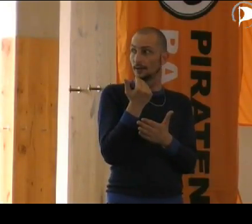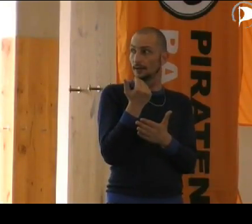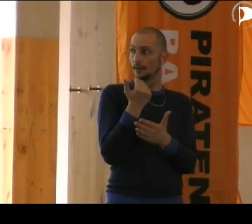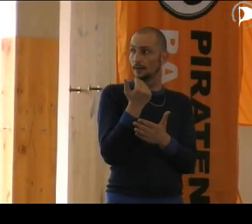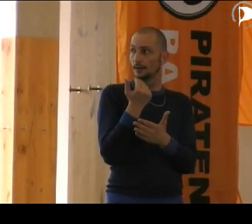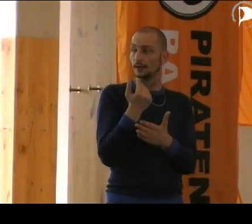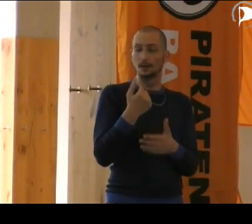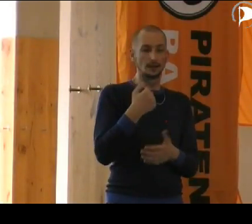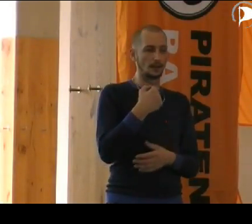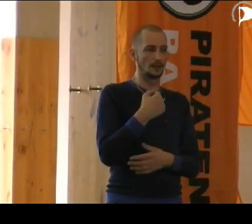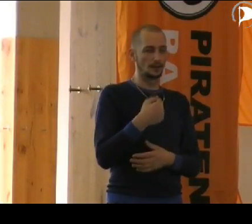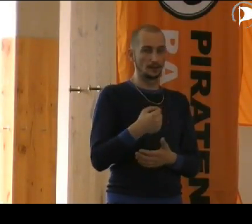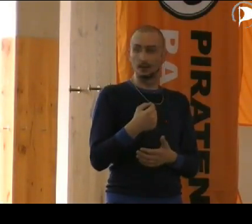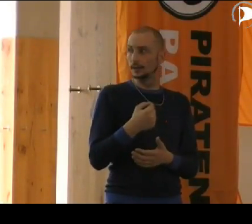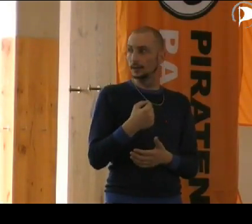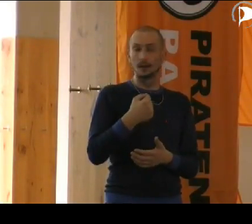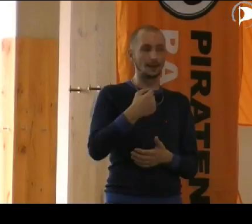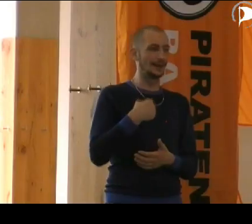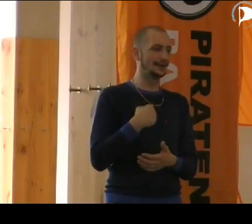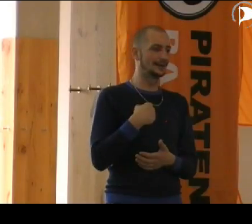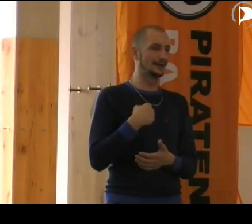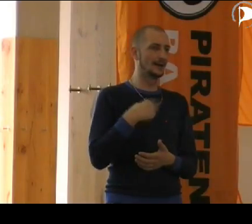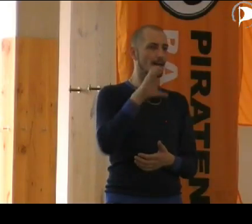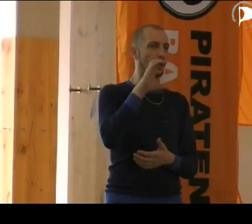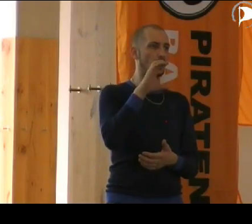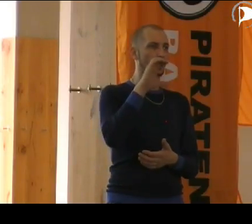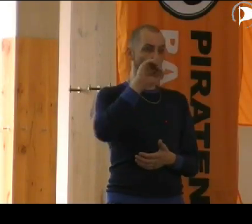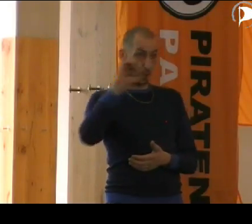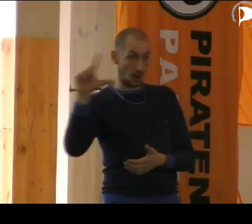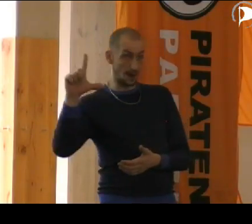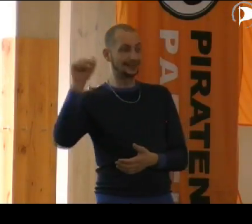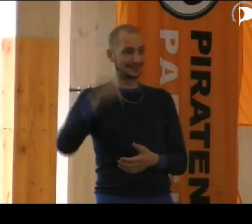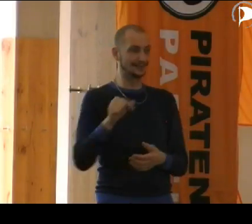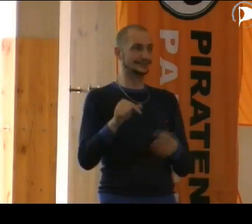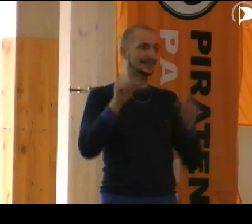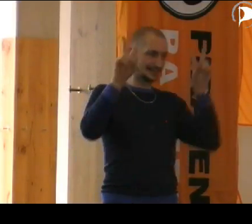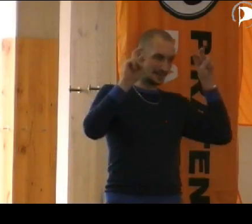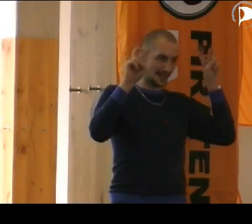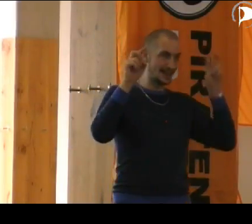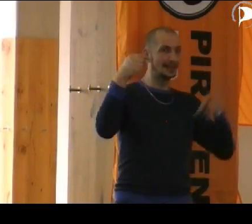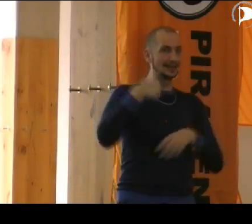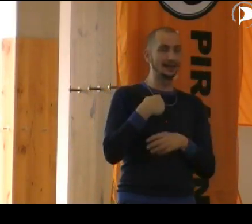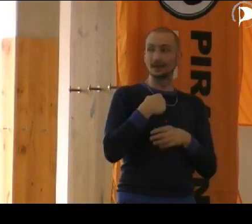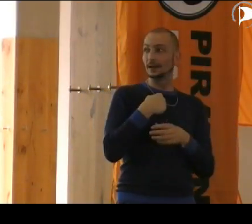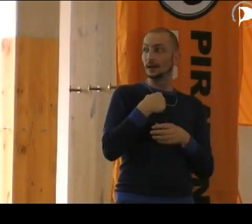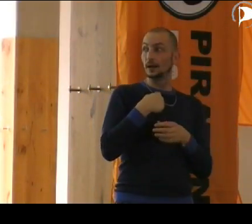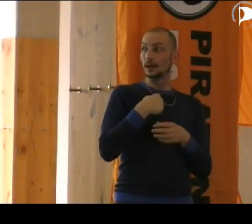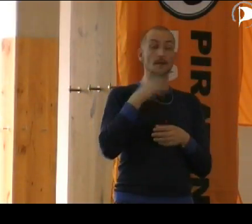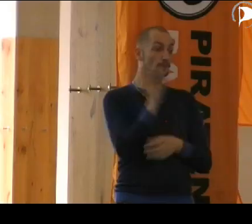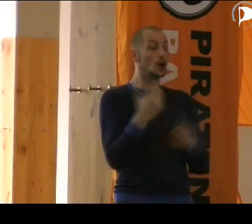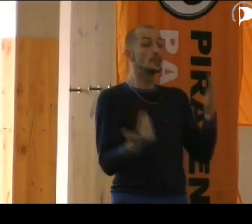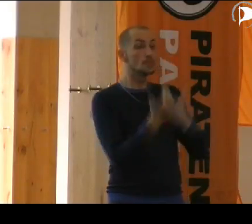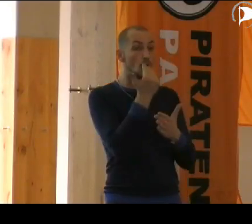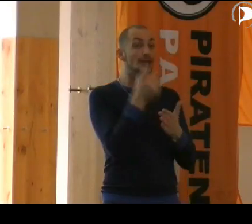derjenige der den titel 300 generalsekretär ja er hat hier die leute denken